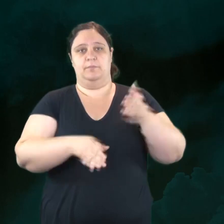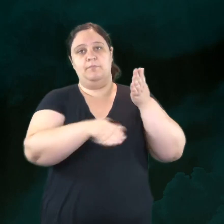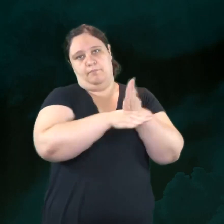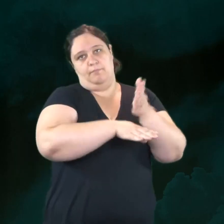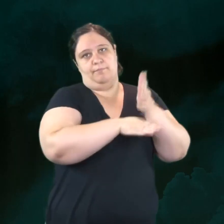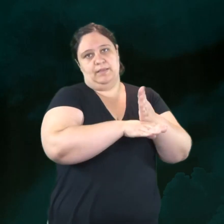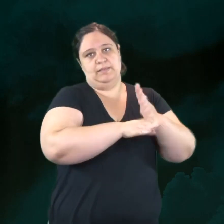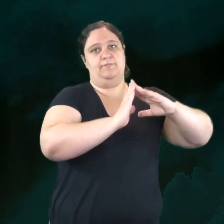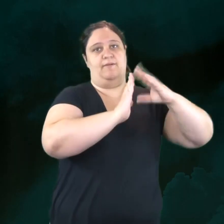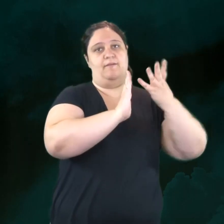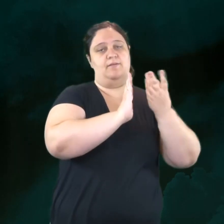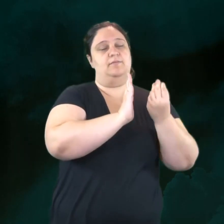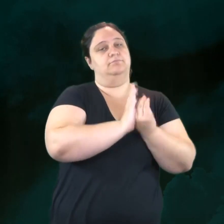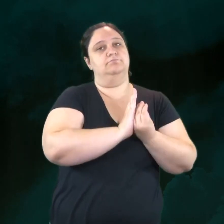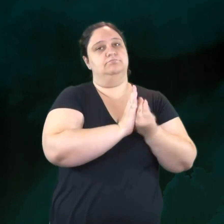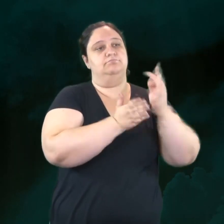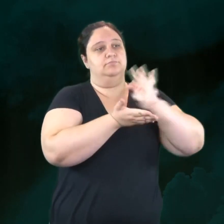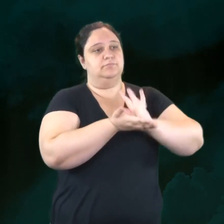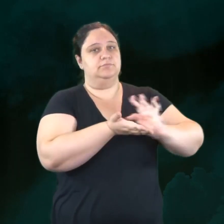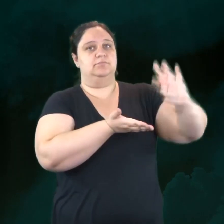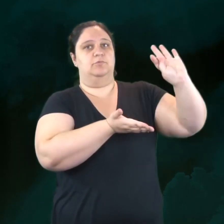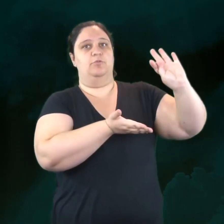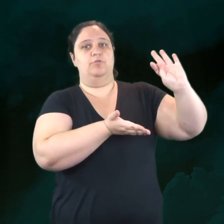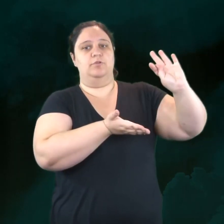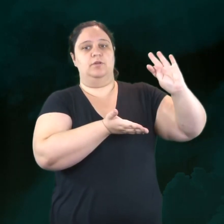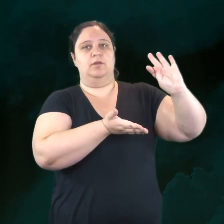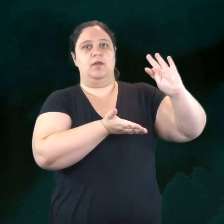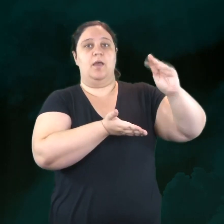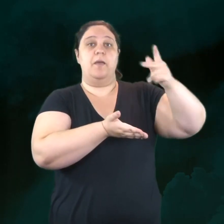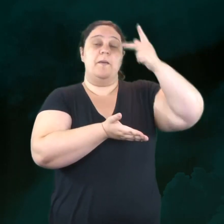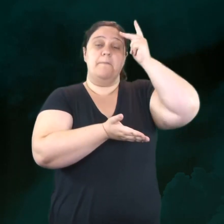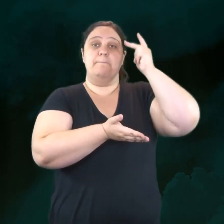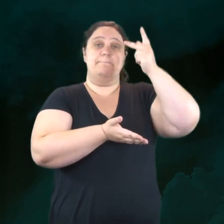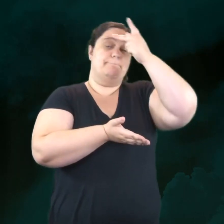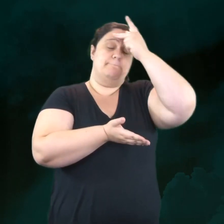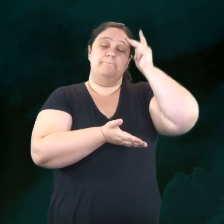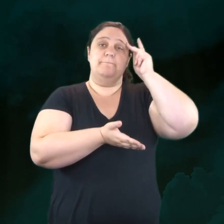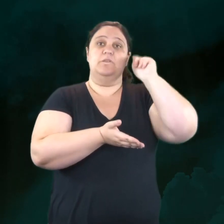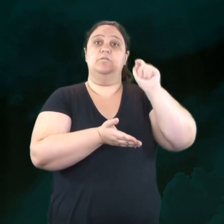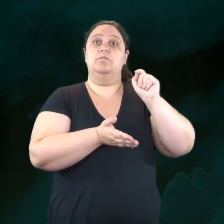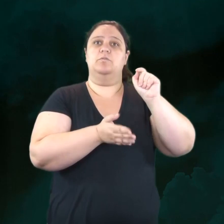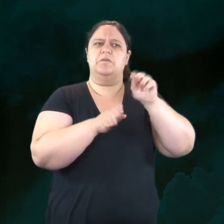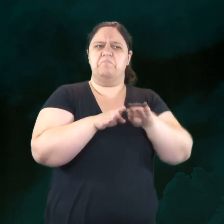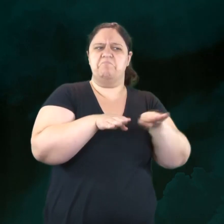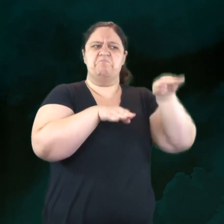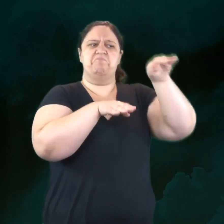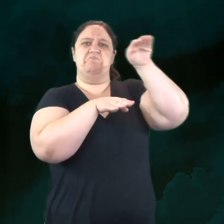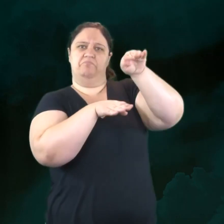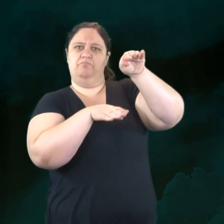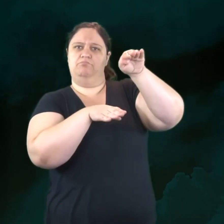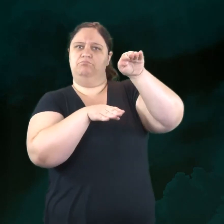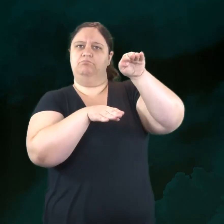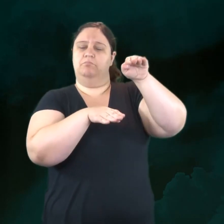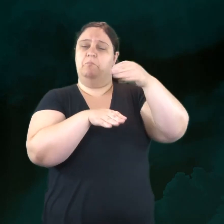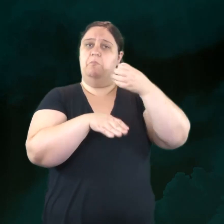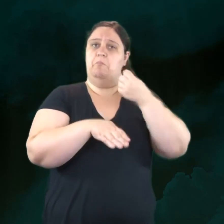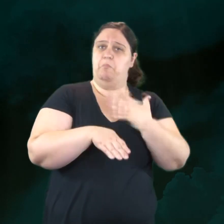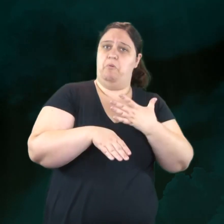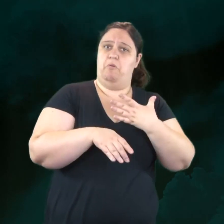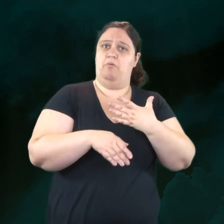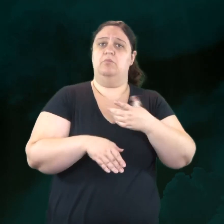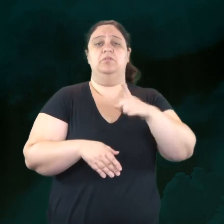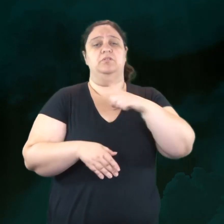igreja, eles eram altamente promissores para o futuro da igreja, né? Tinham